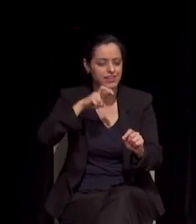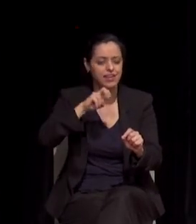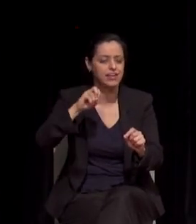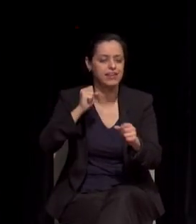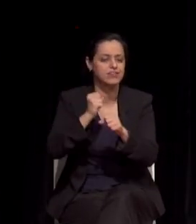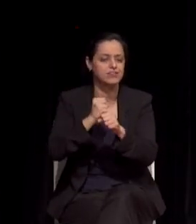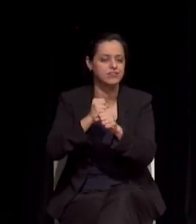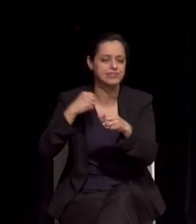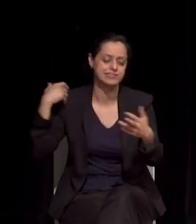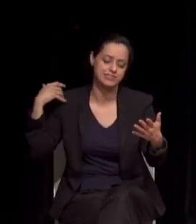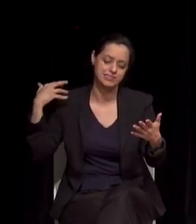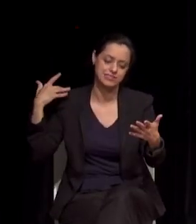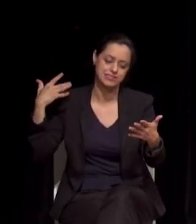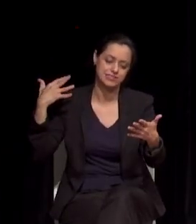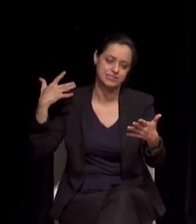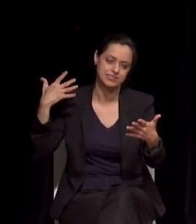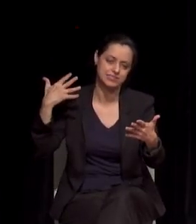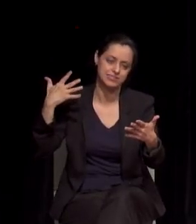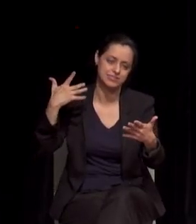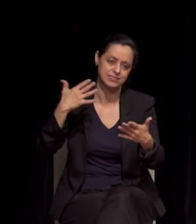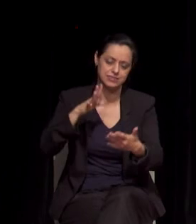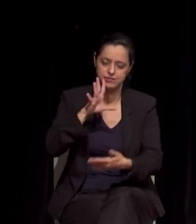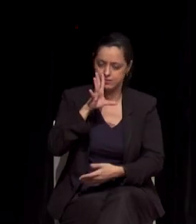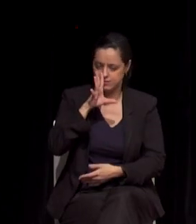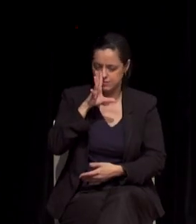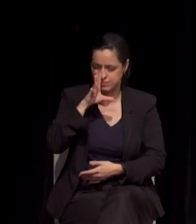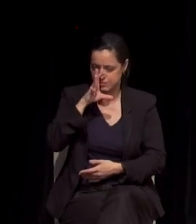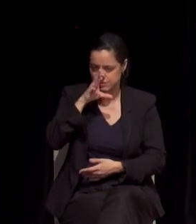anos, resistindo, lutando,